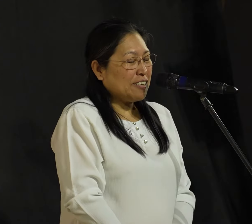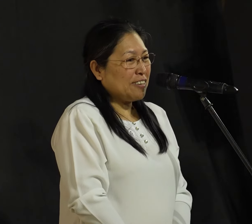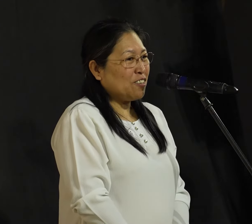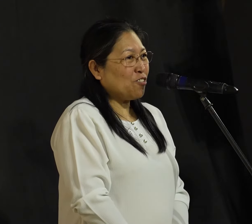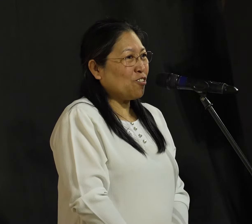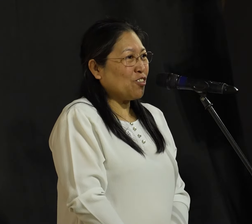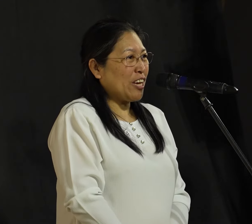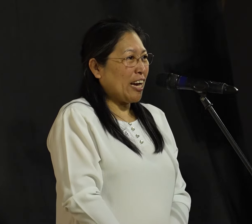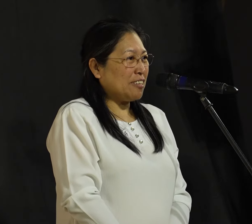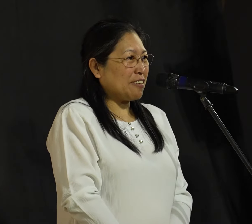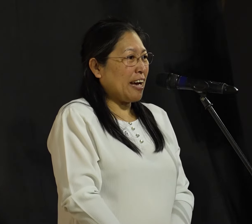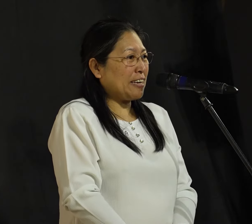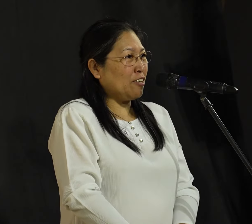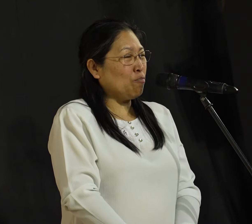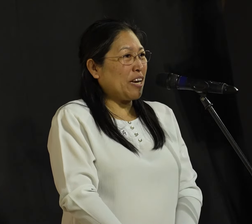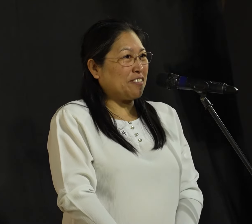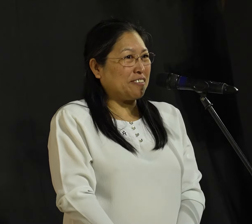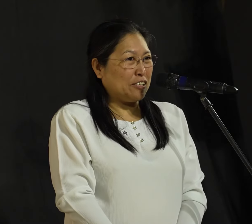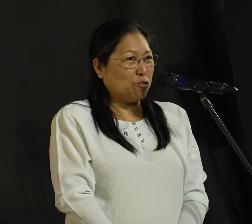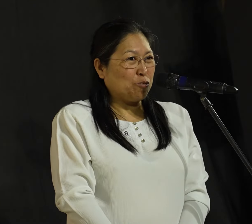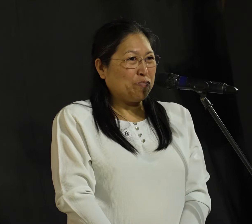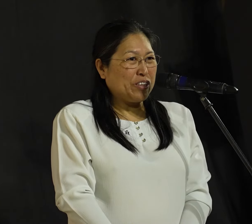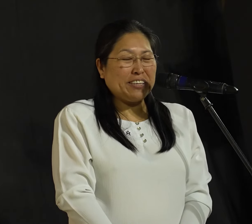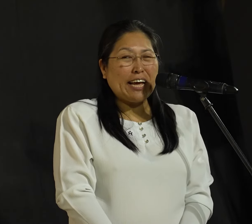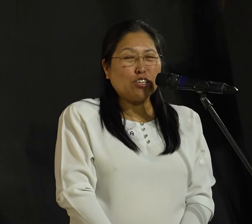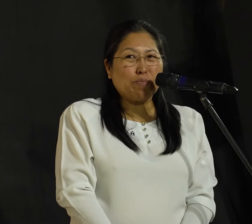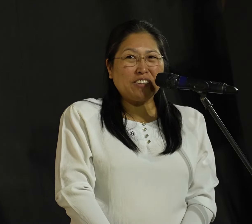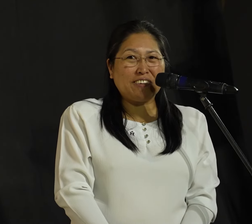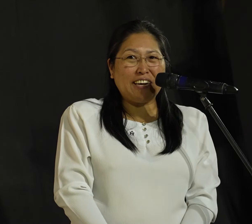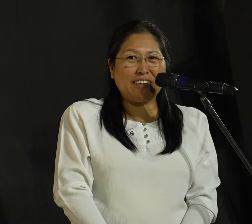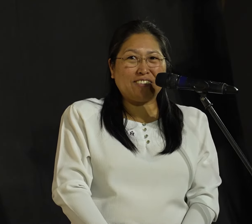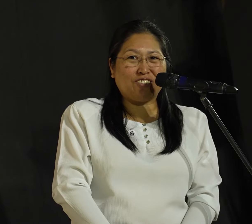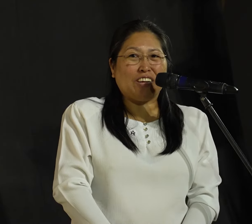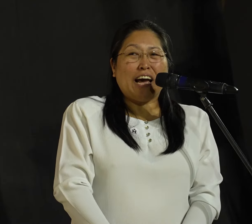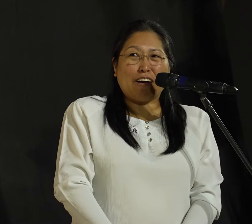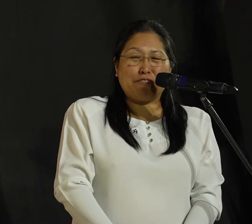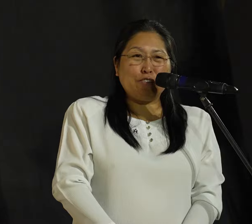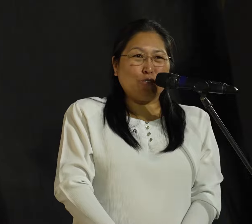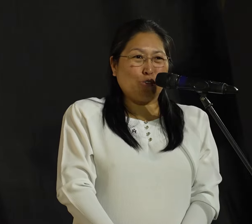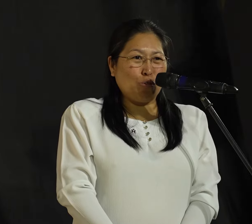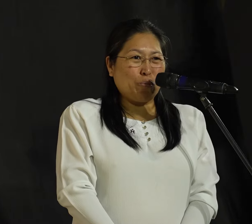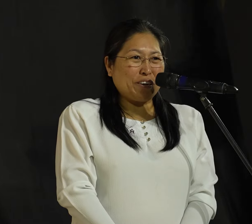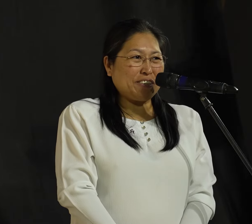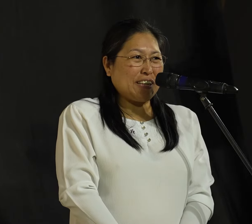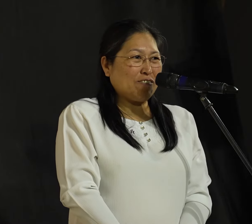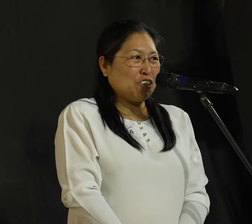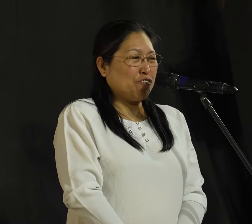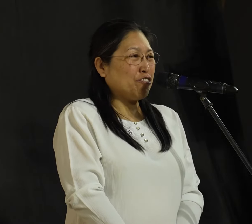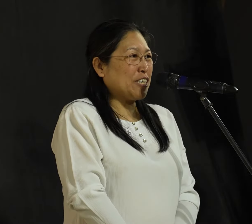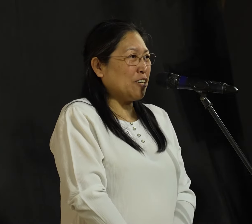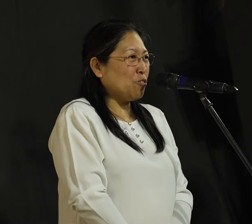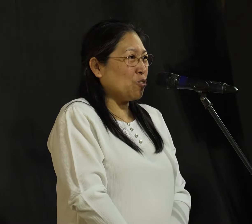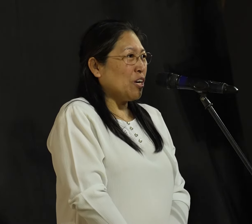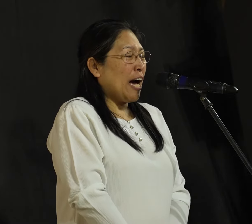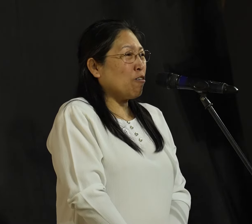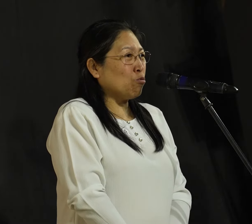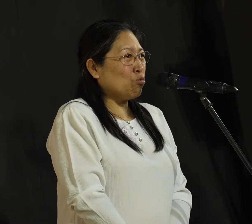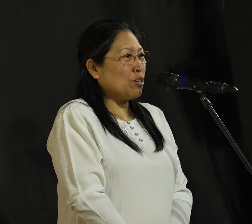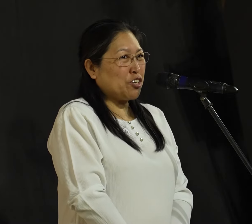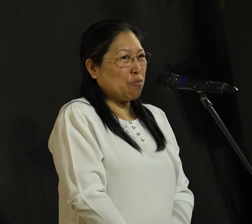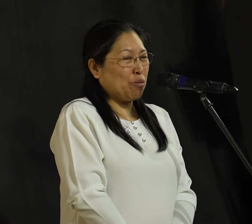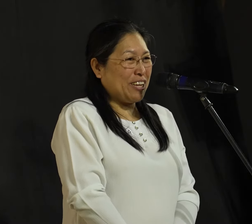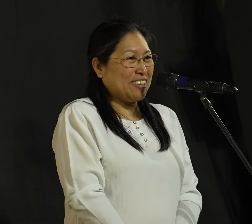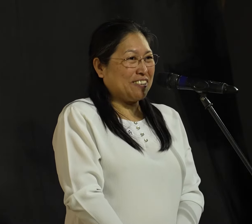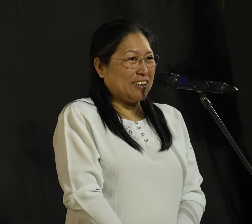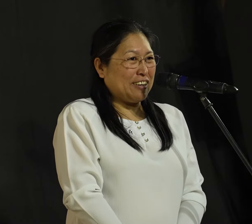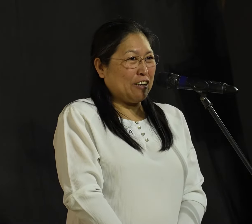Quando eu vi nas redes sociais que aqui no Brasil, em terras brasileiras, havia grupo que estava divulgando a